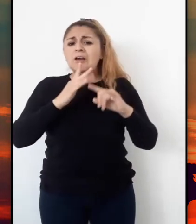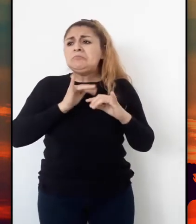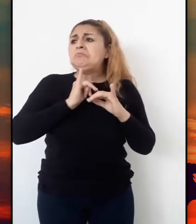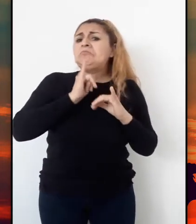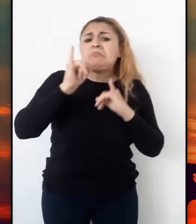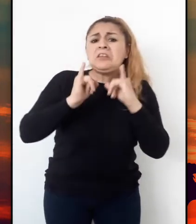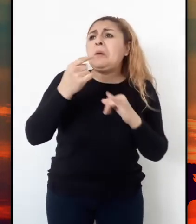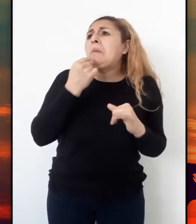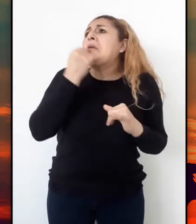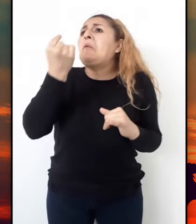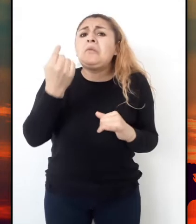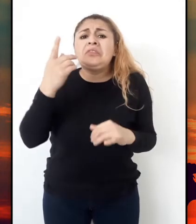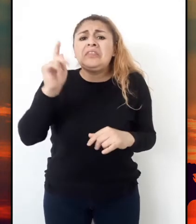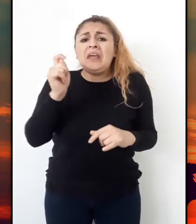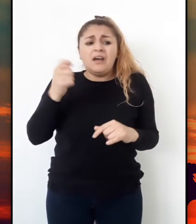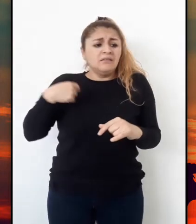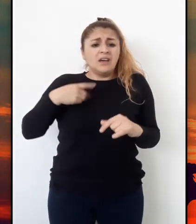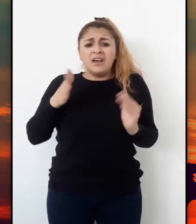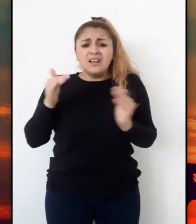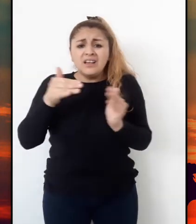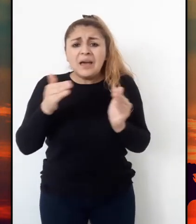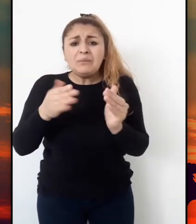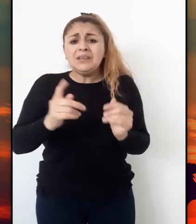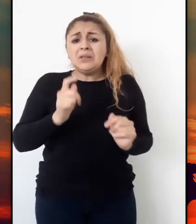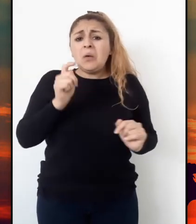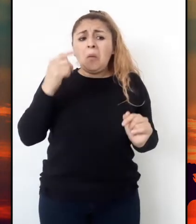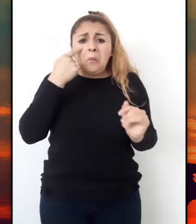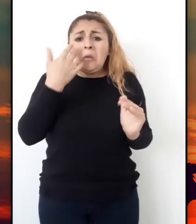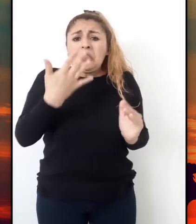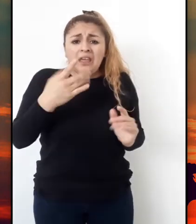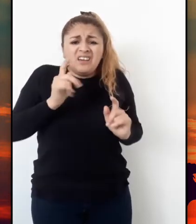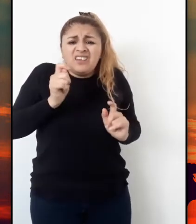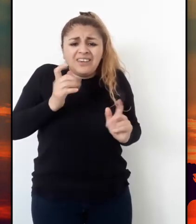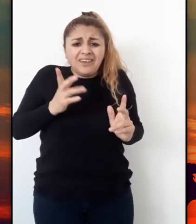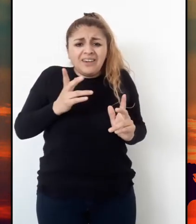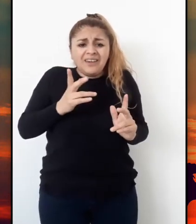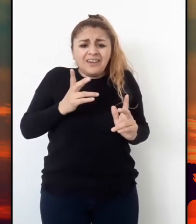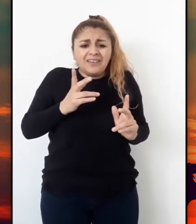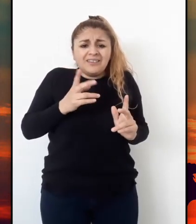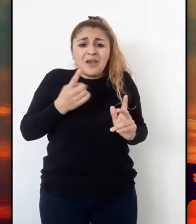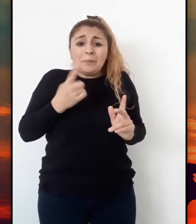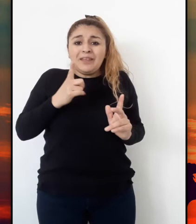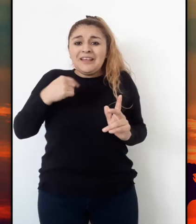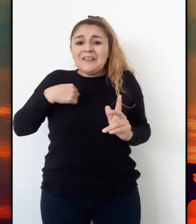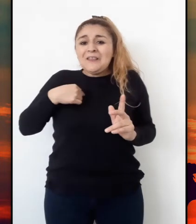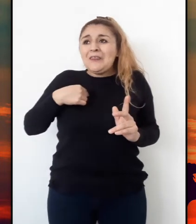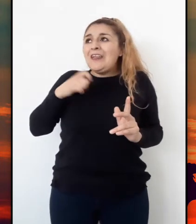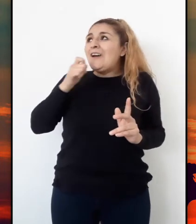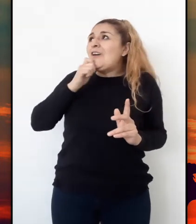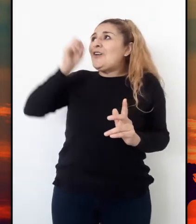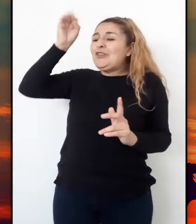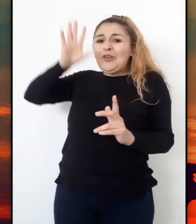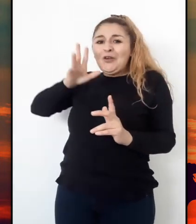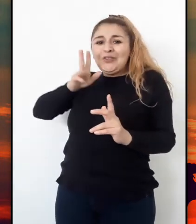o el bienestar, como dice su versión. Fais lever sur nous la lumière de ta face, ô Éternel. Alza sobre nosotros,